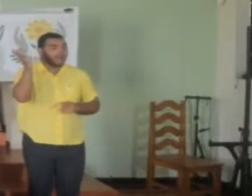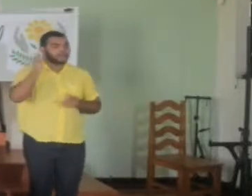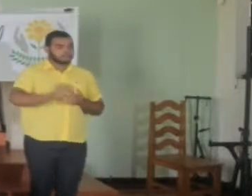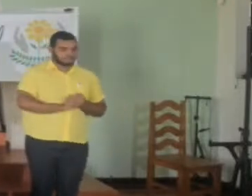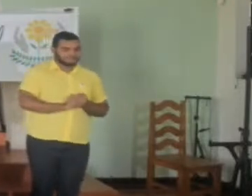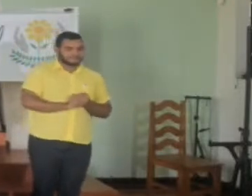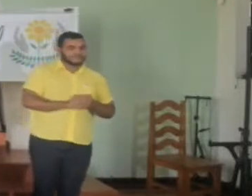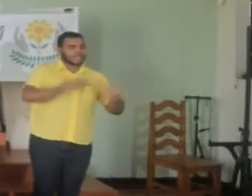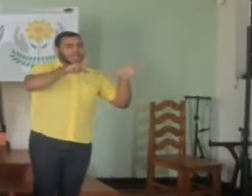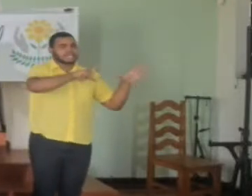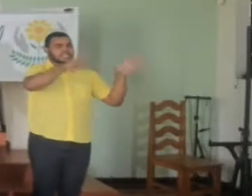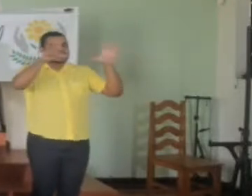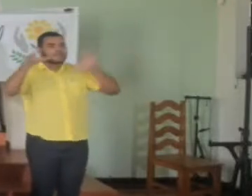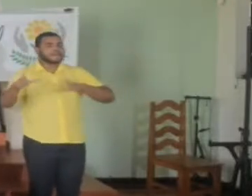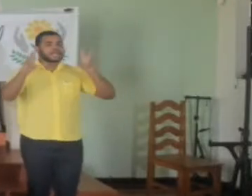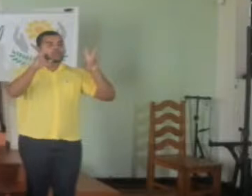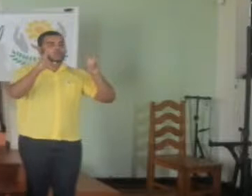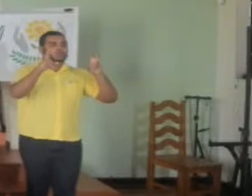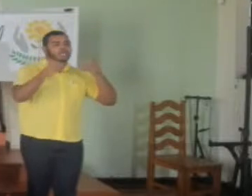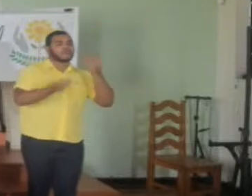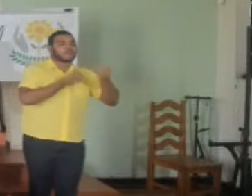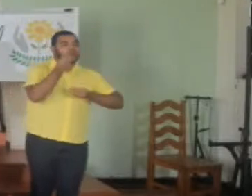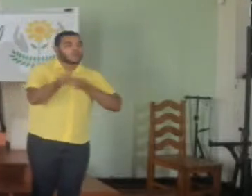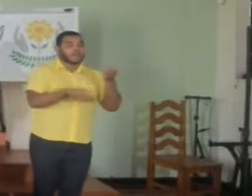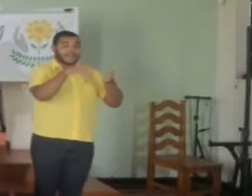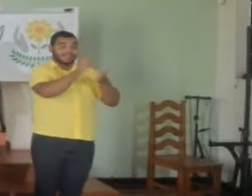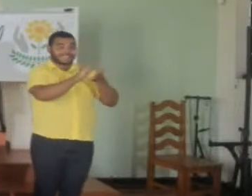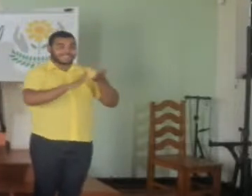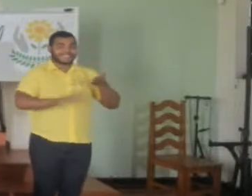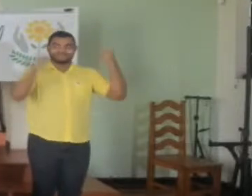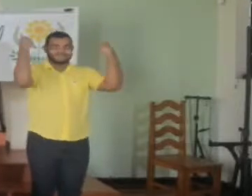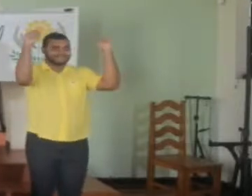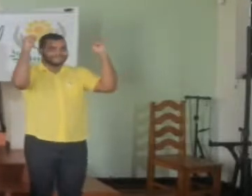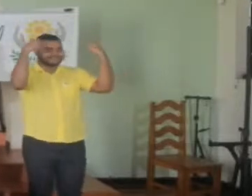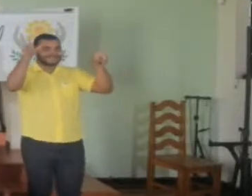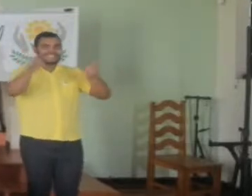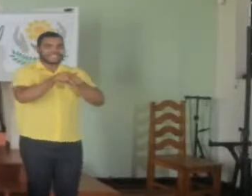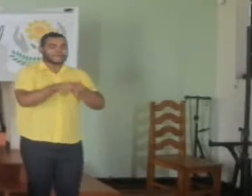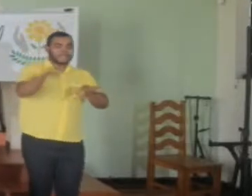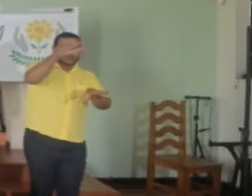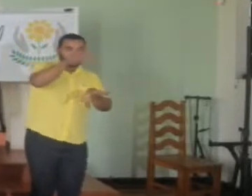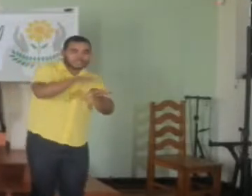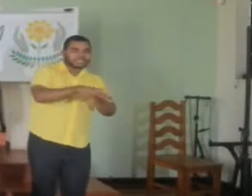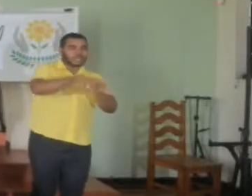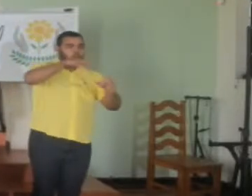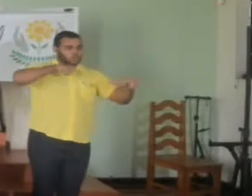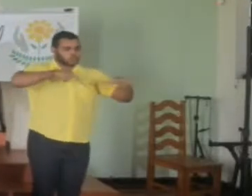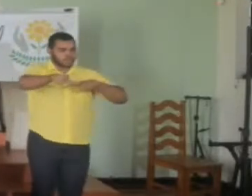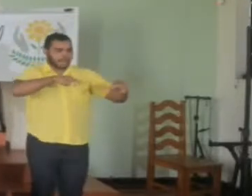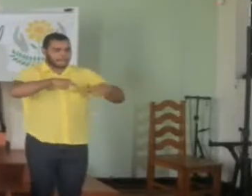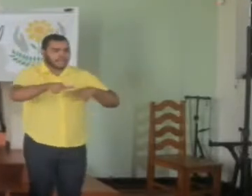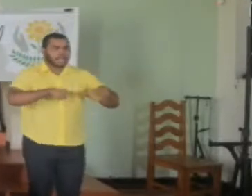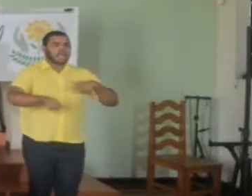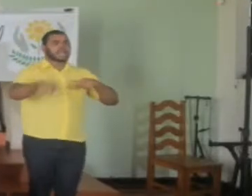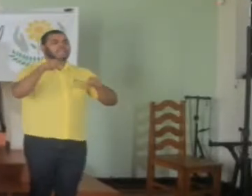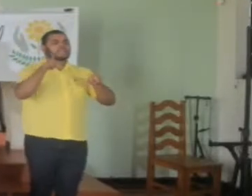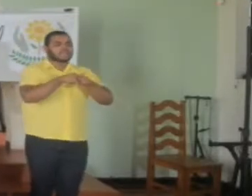aborda aspectos como atividade física, inclusão no trabalho, vida